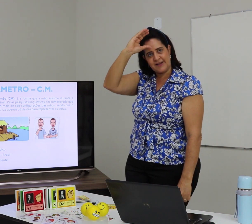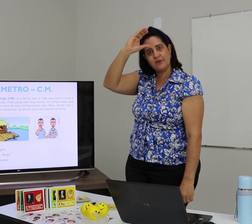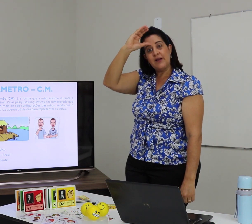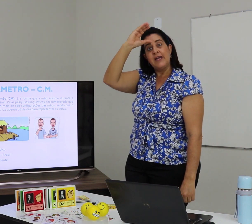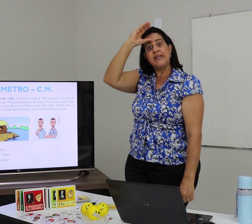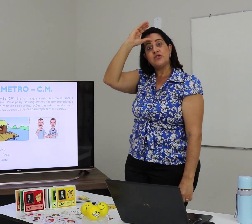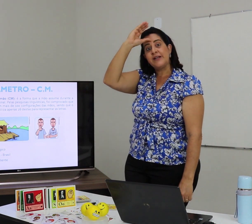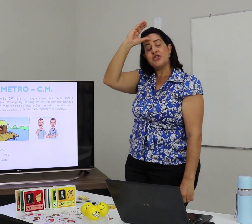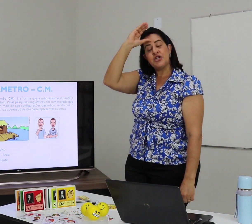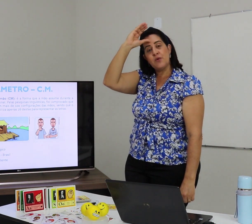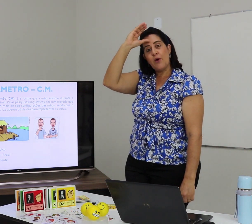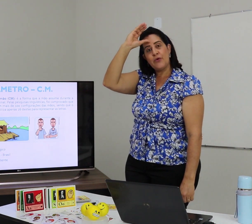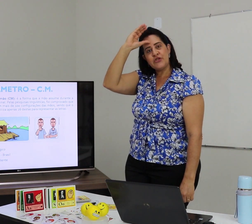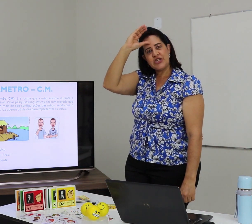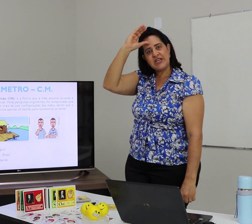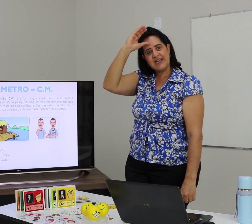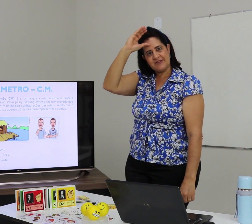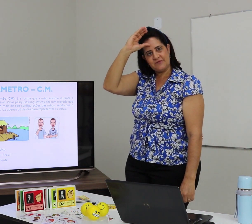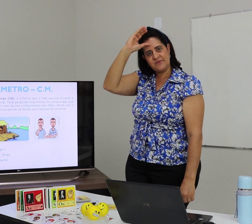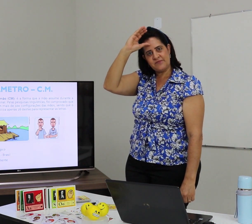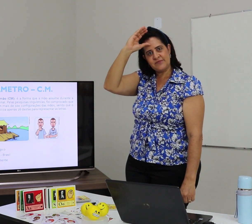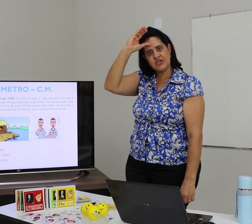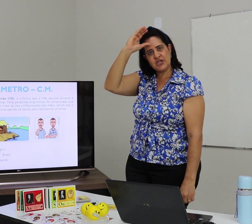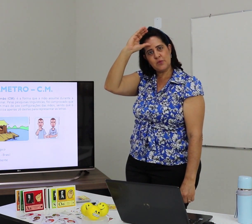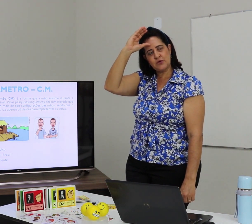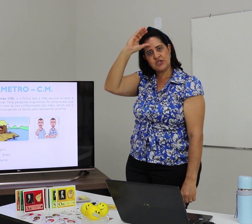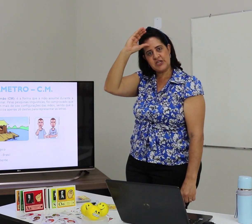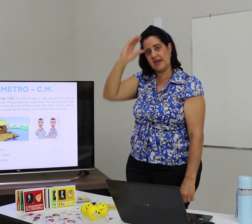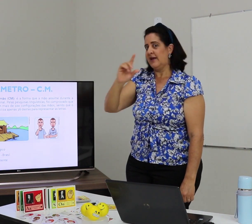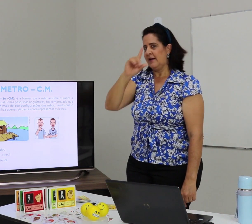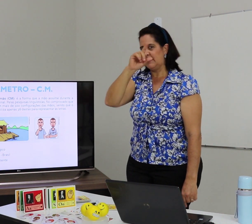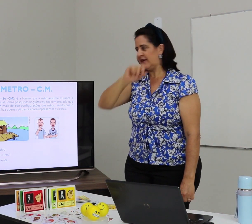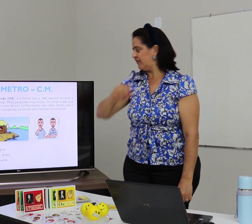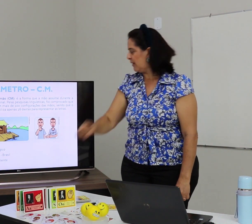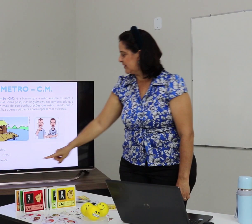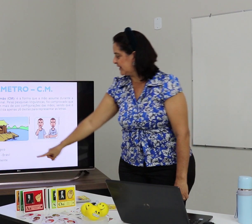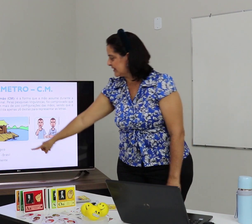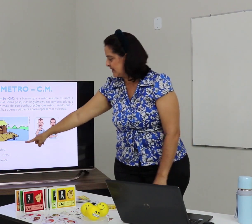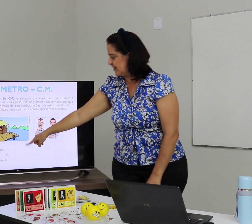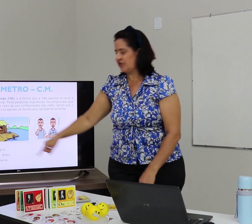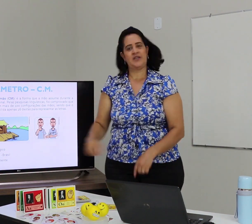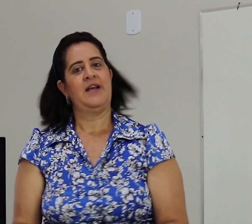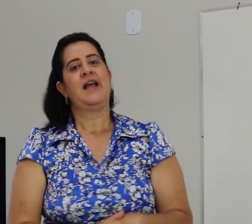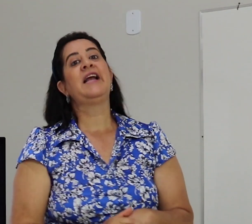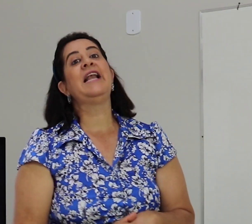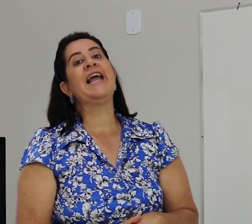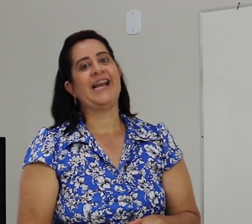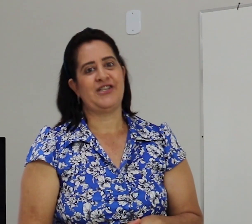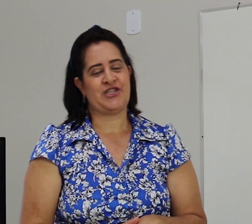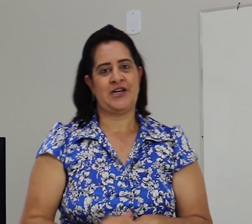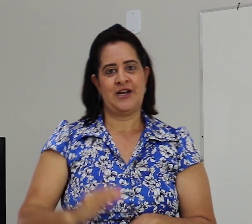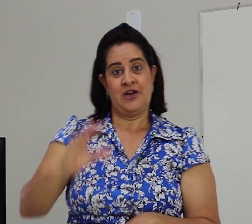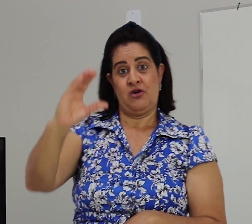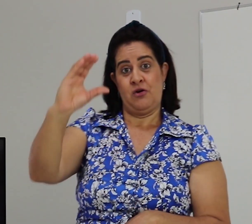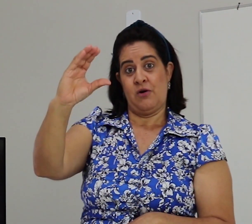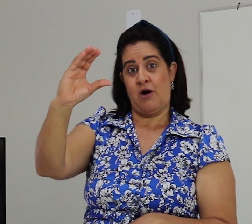vendo? Isso é tio ou tia. Tio ou tia. Mas quer ver algo interessante? Cliente.